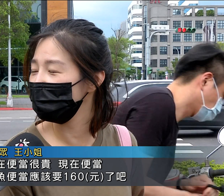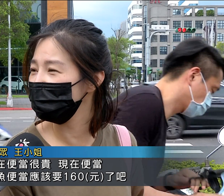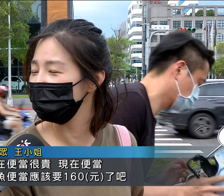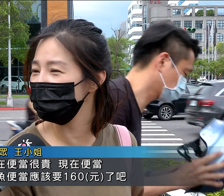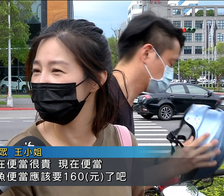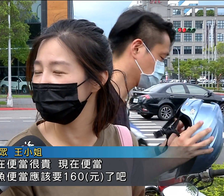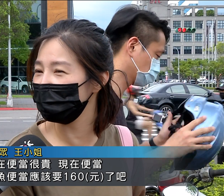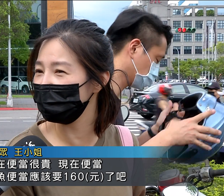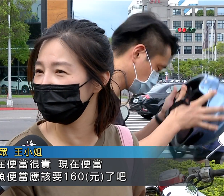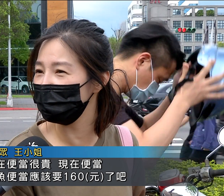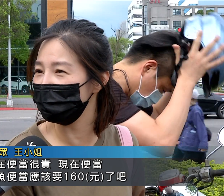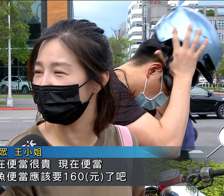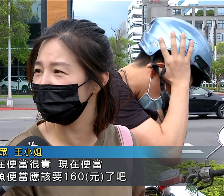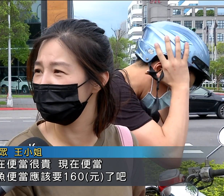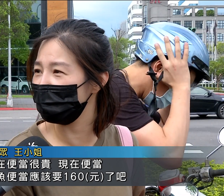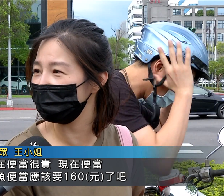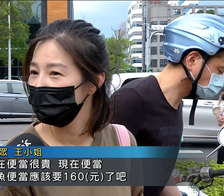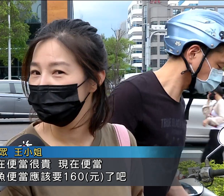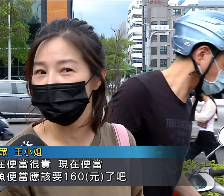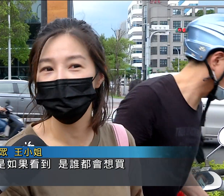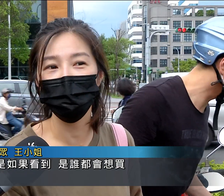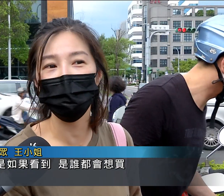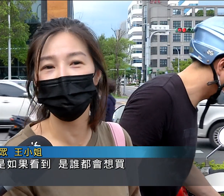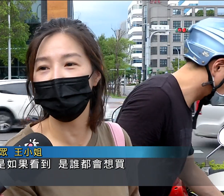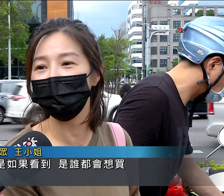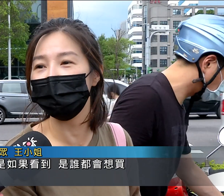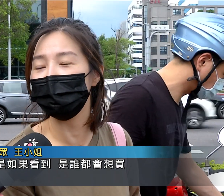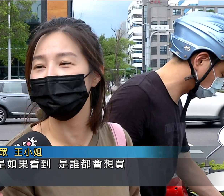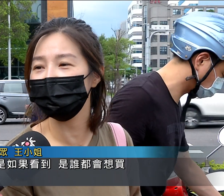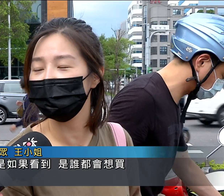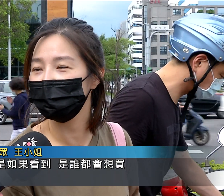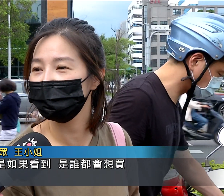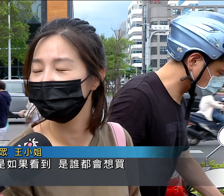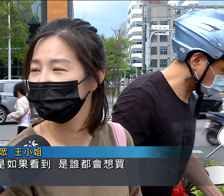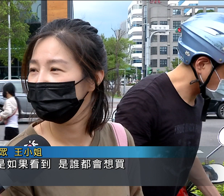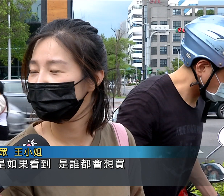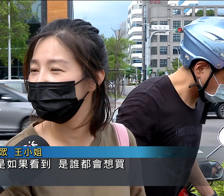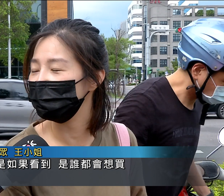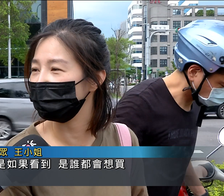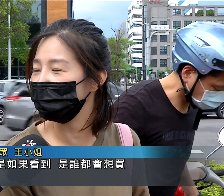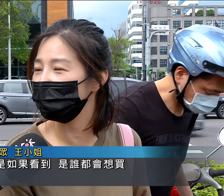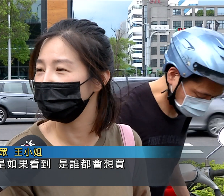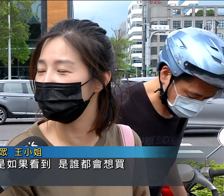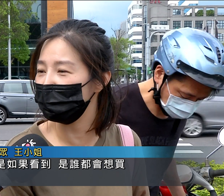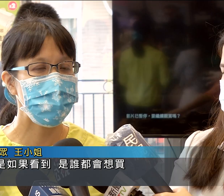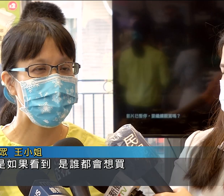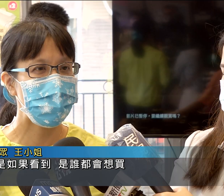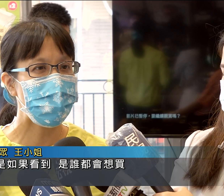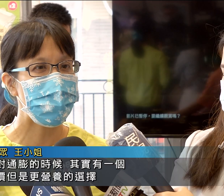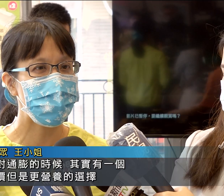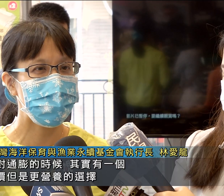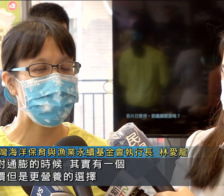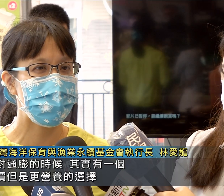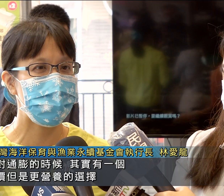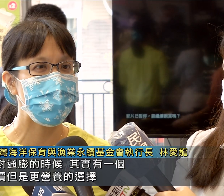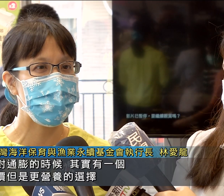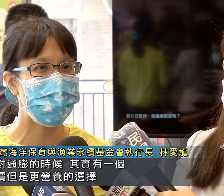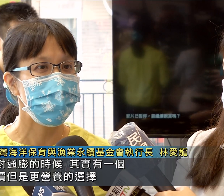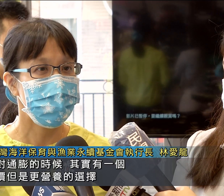青鱼便当应该要160了吧？就是如果看到。是谁都会想买。 面对通膨的时候，其实有一个平